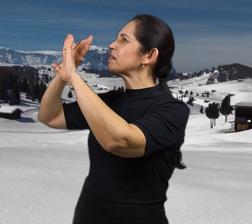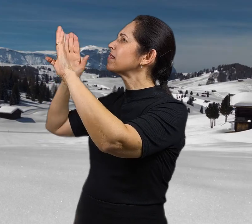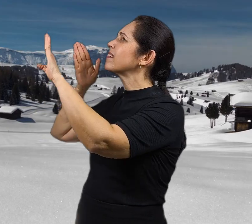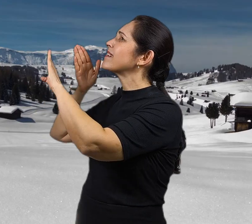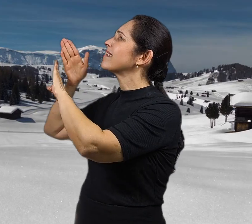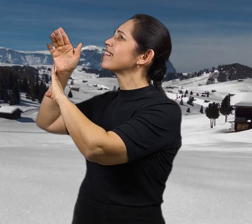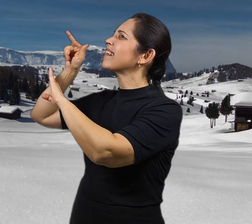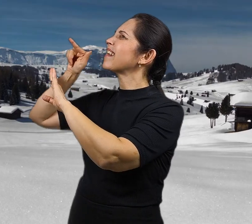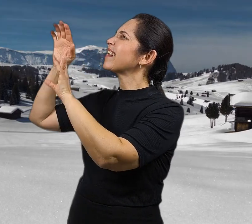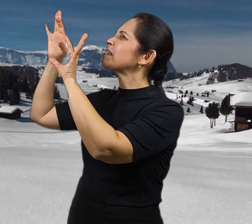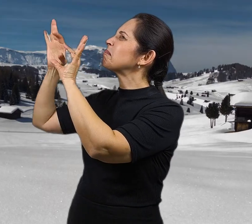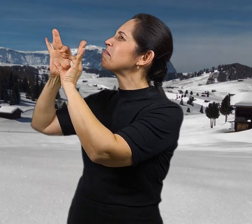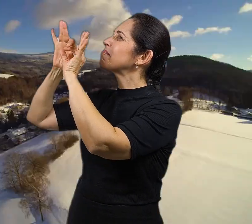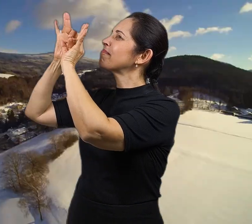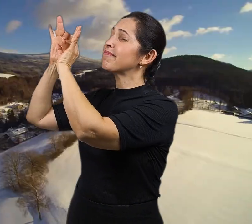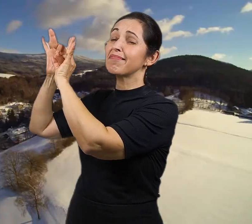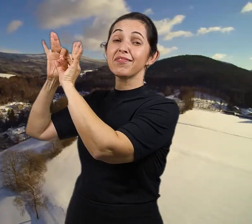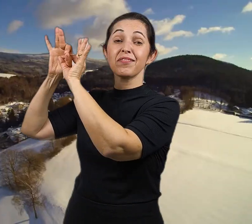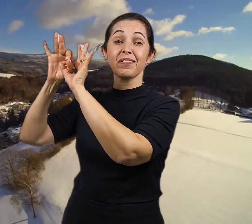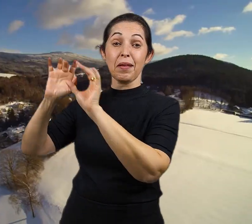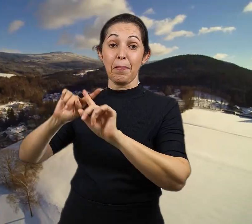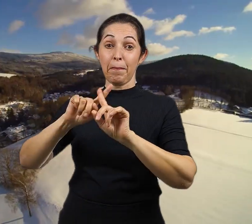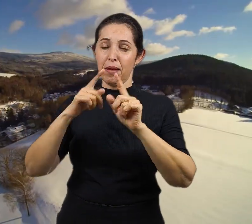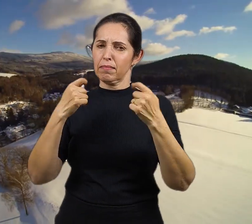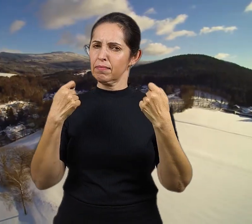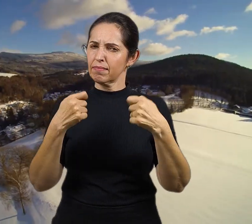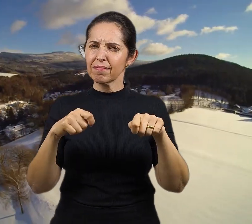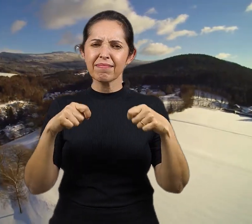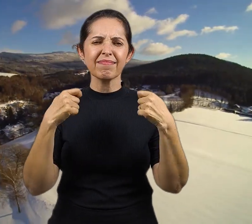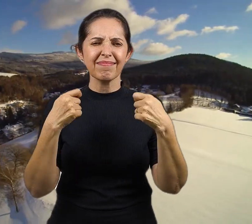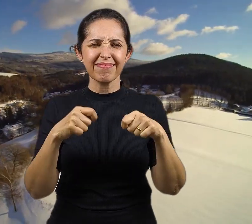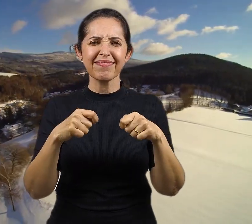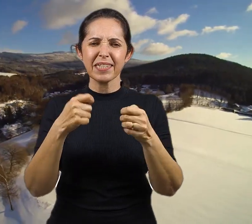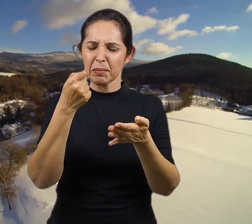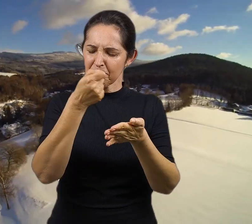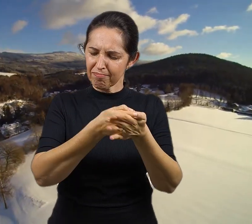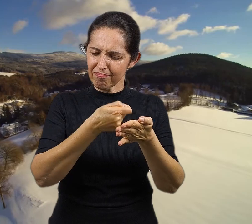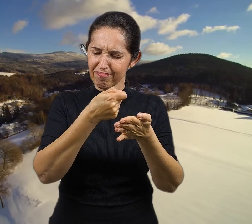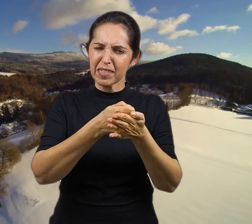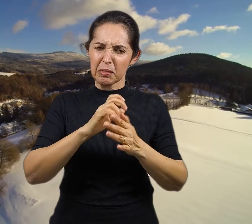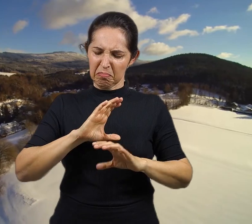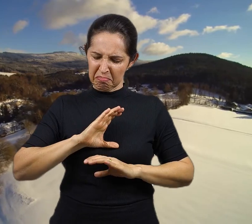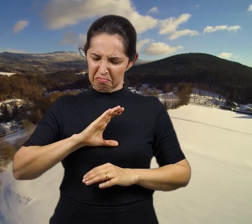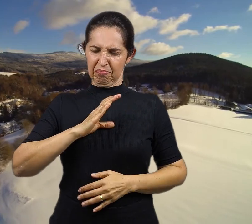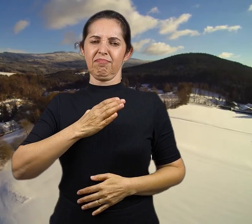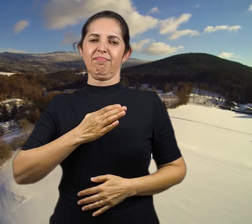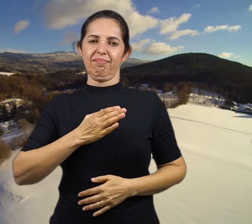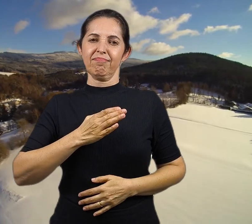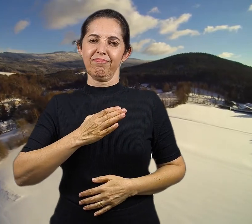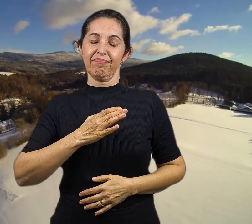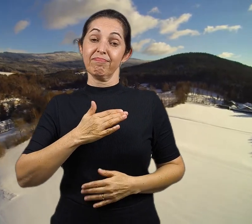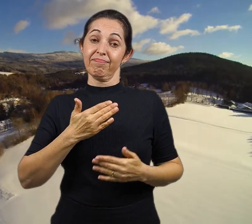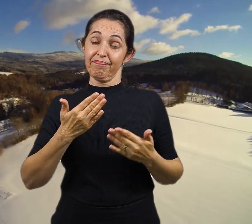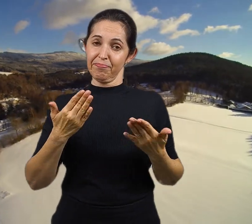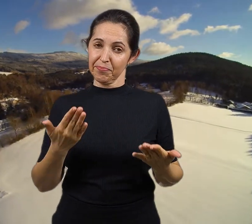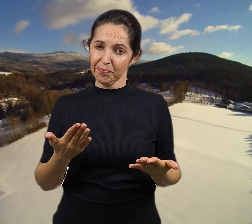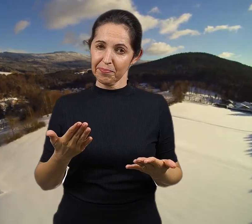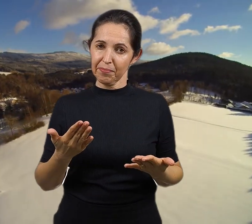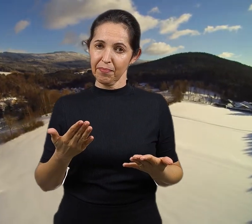temos que lutar. Então, é isso. Agora, vejam só, leiam o verso 10 comigo,